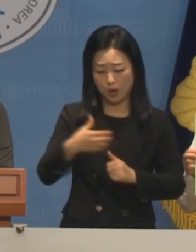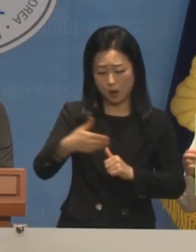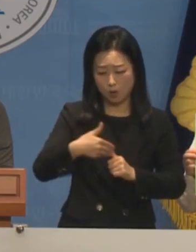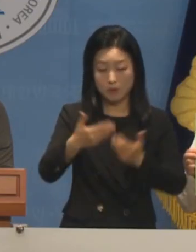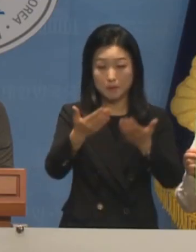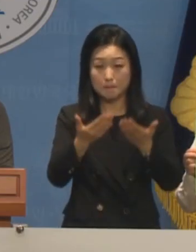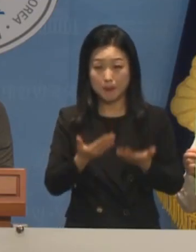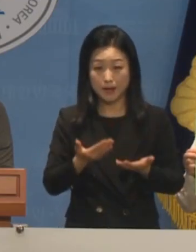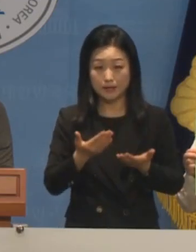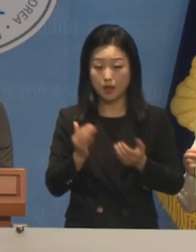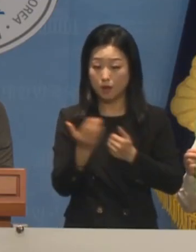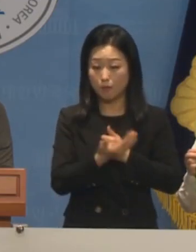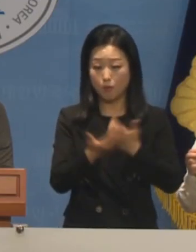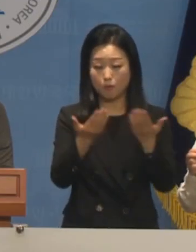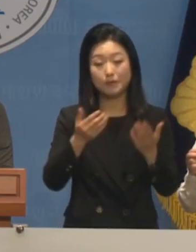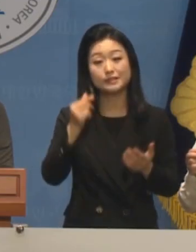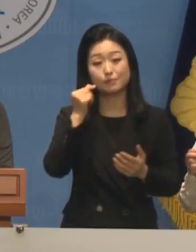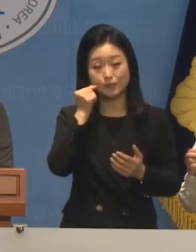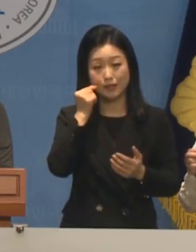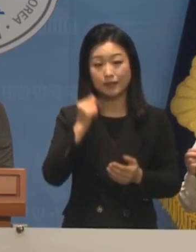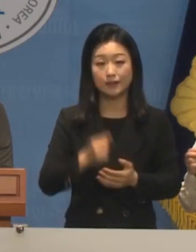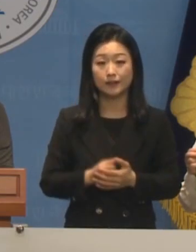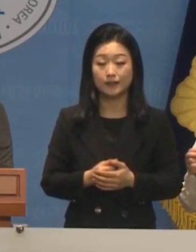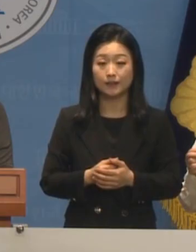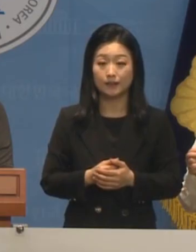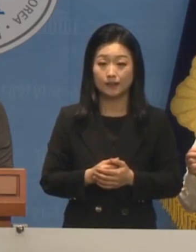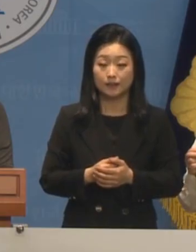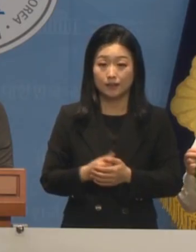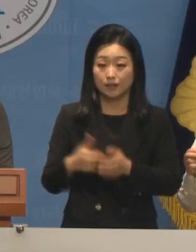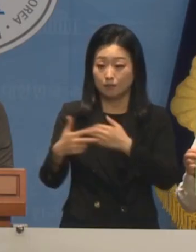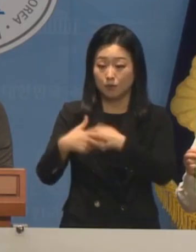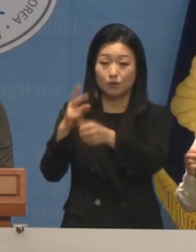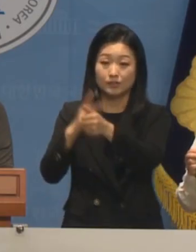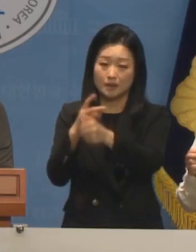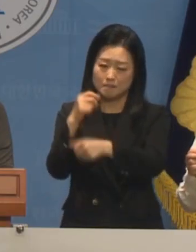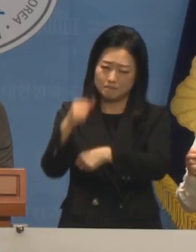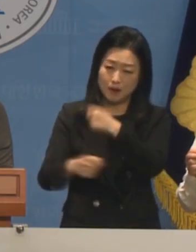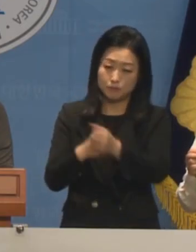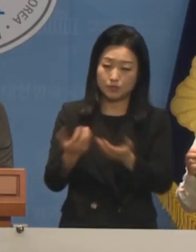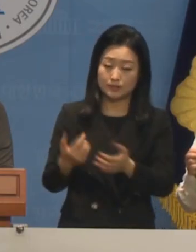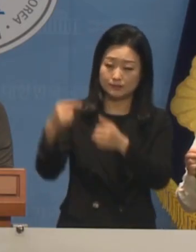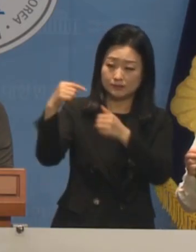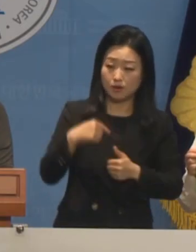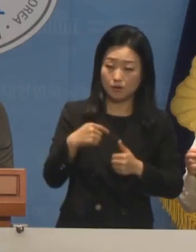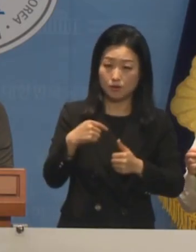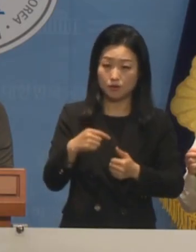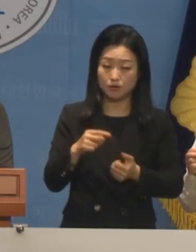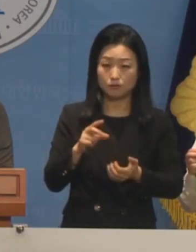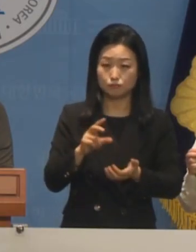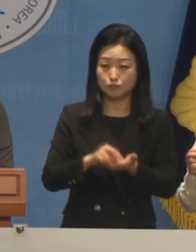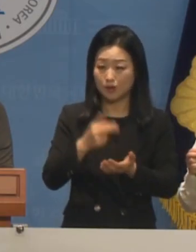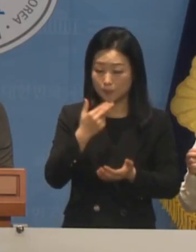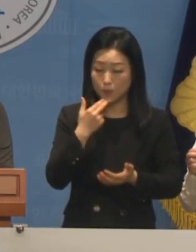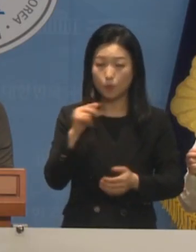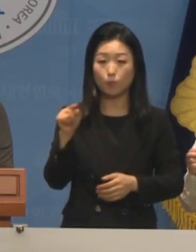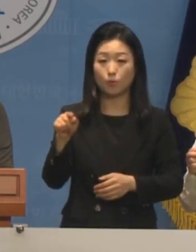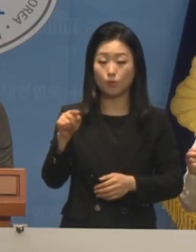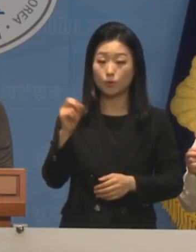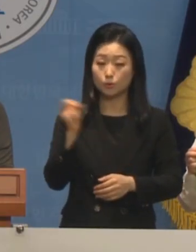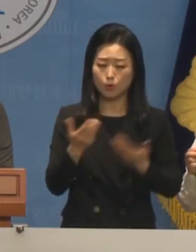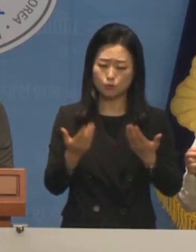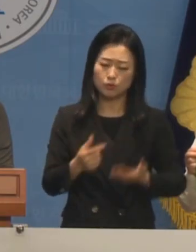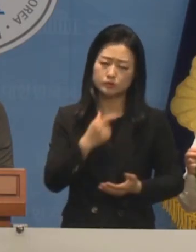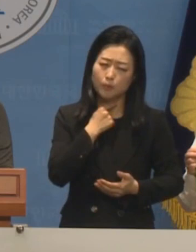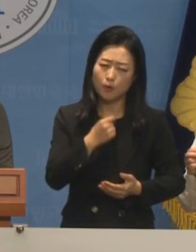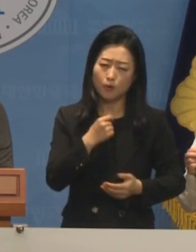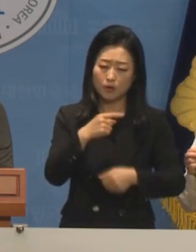받아도 보호 장치가 없으며 사업주 마음대로 제한없이 일을 시켜도 문제가 되지 않을뿐 아니라 쉬고 싶을